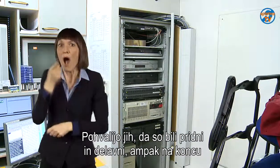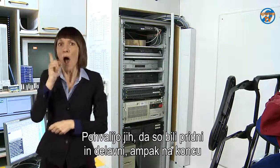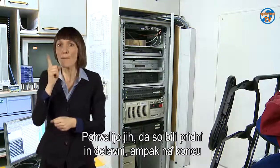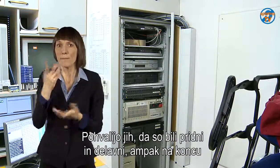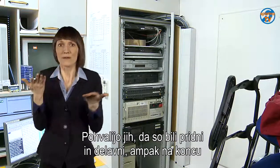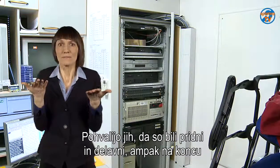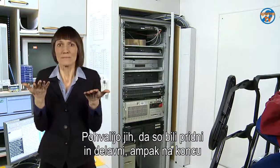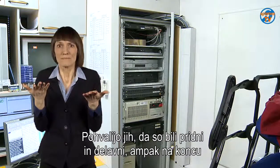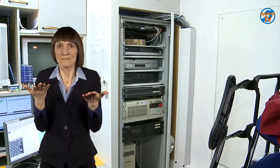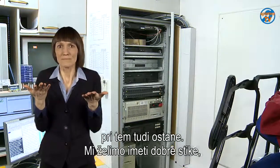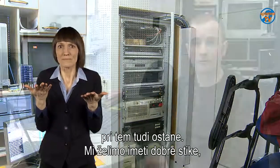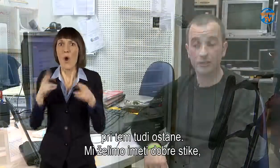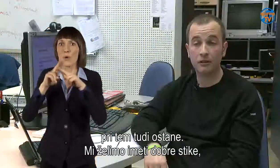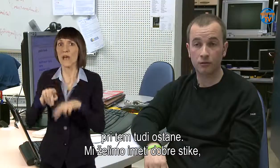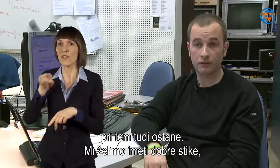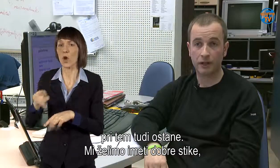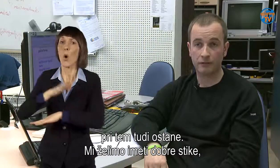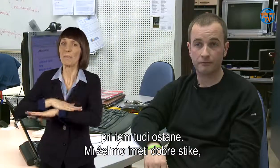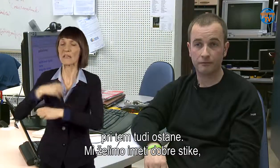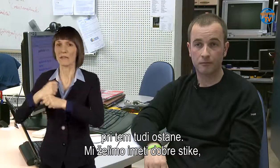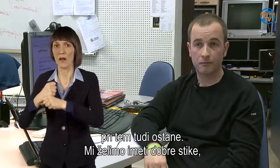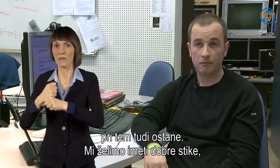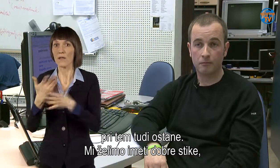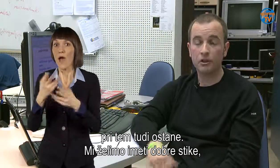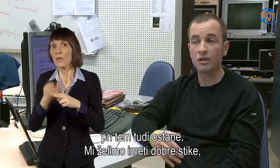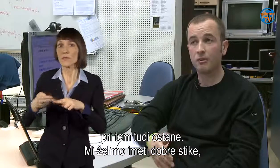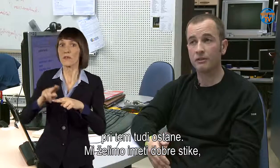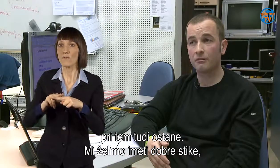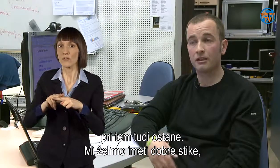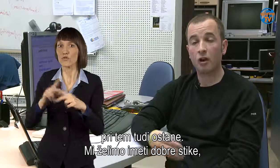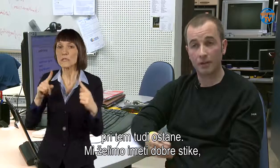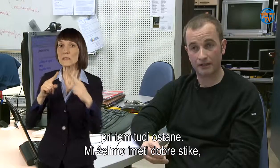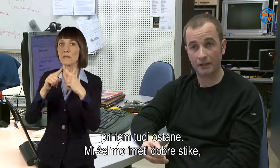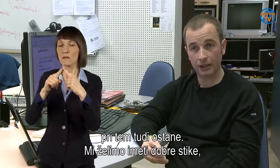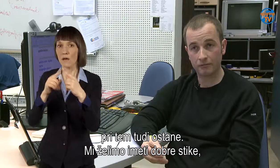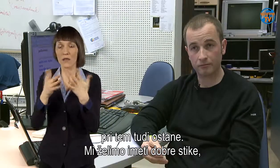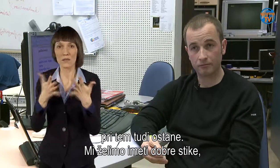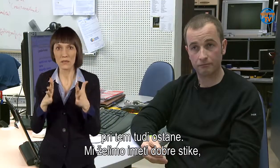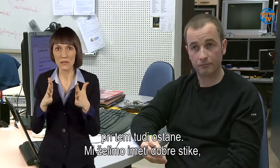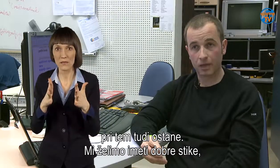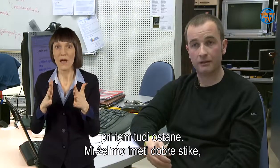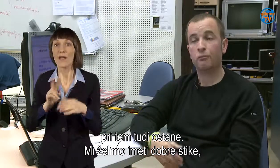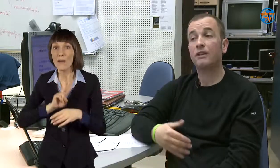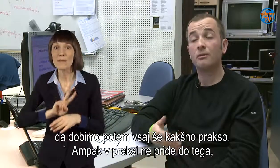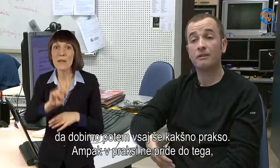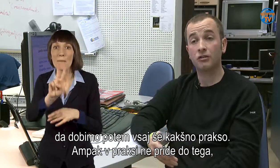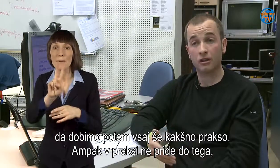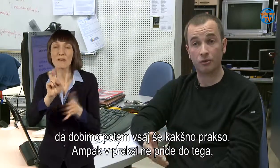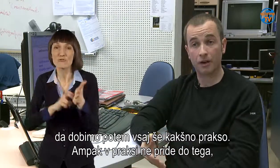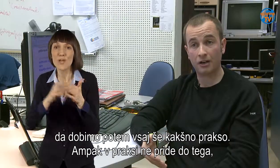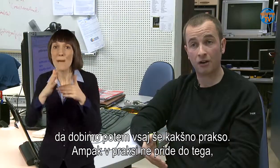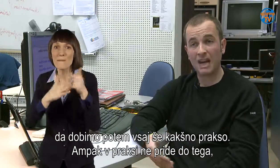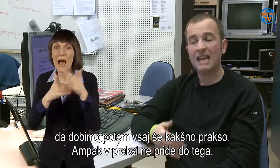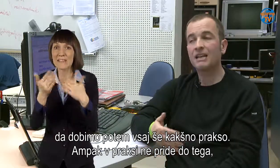delovni, ampak potem v končni fazi pri tem tudi ostane. Mi želimo z njimi imeti dobre stike, da potem dobimo vsaj še